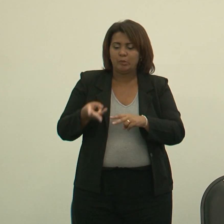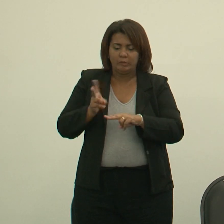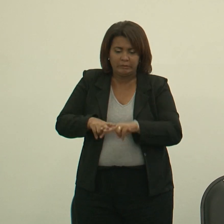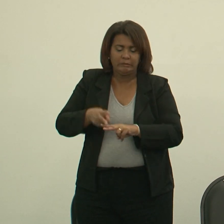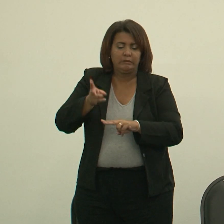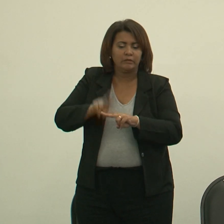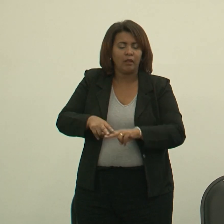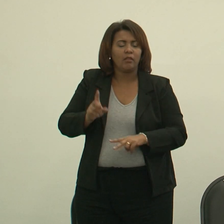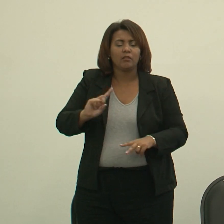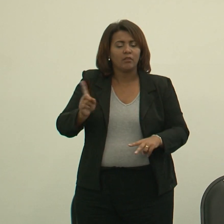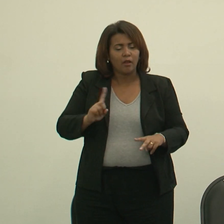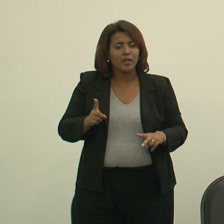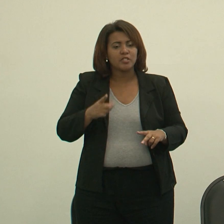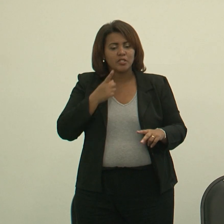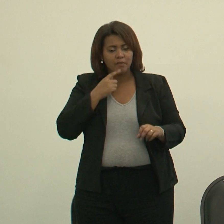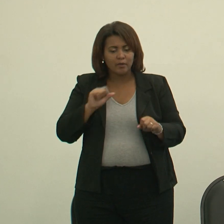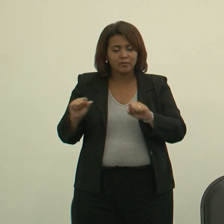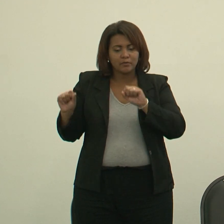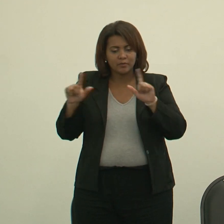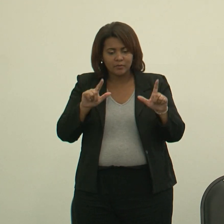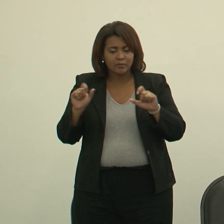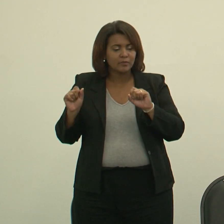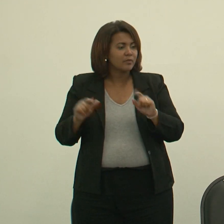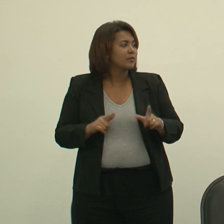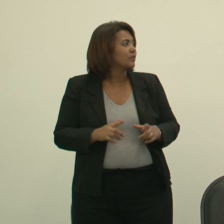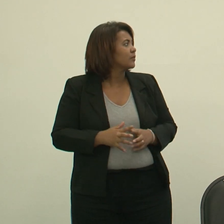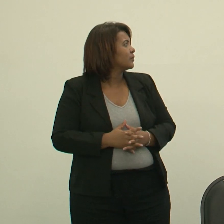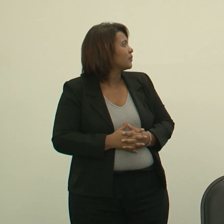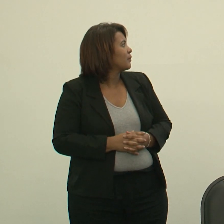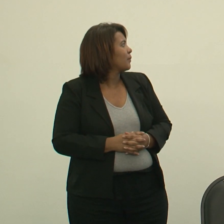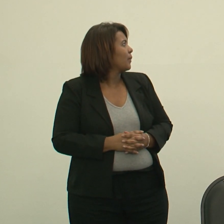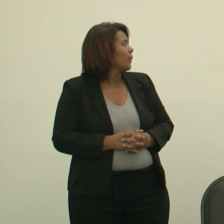cada situação problematizando. Pode passar para mim, por favor?